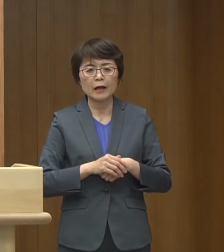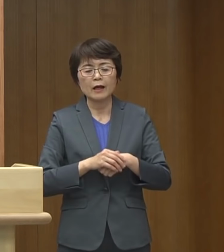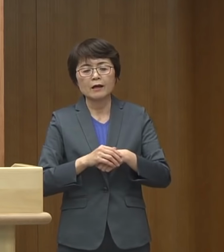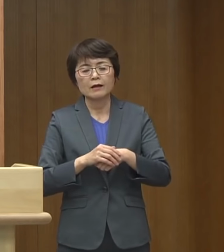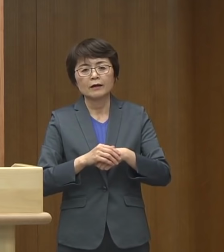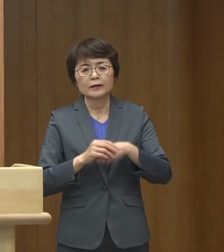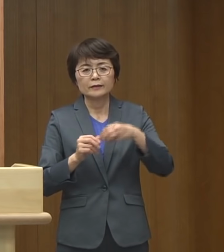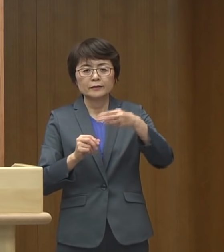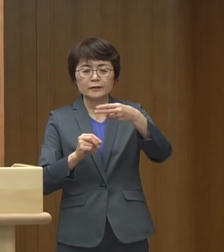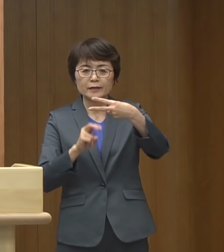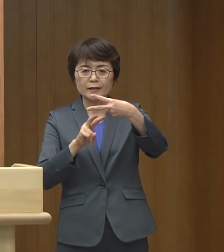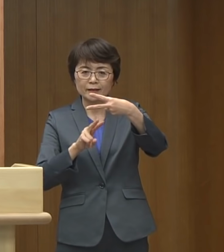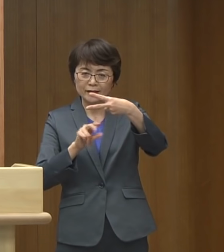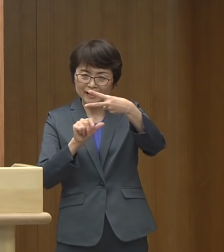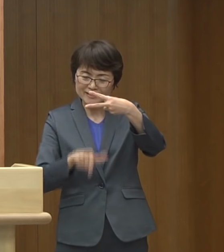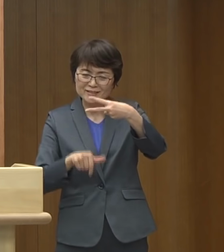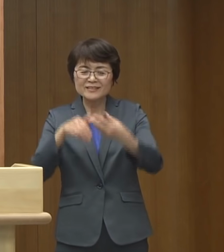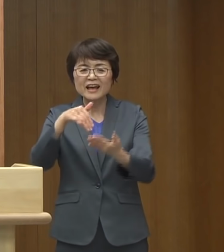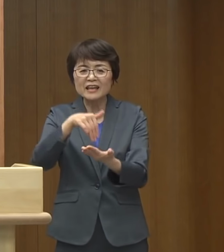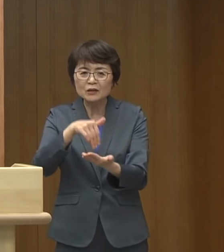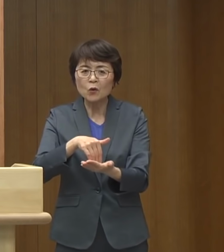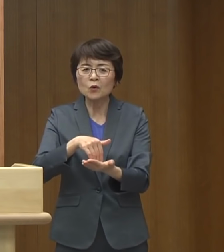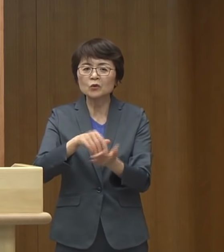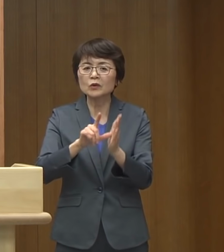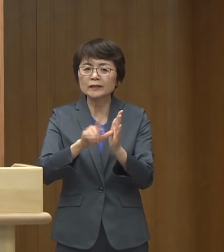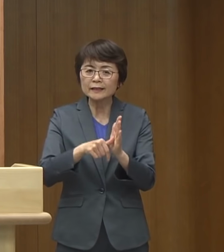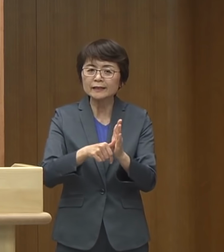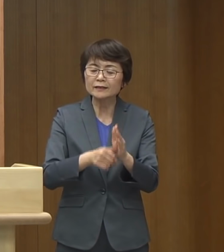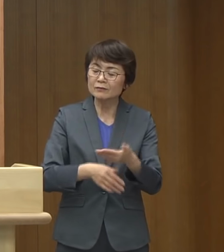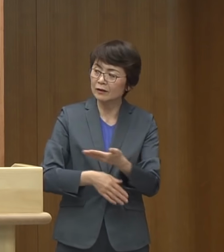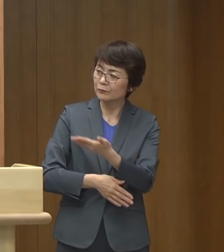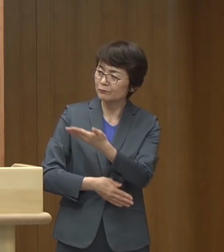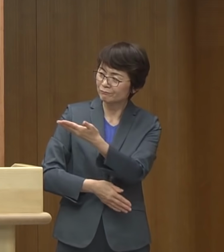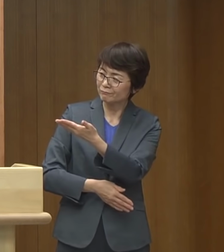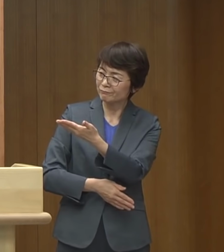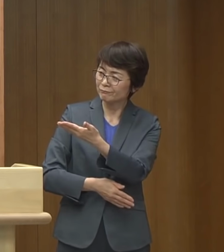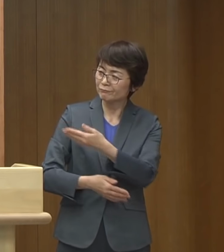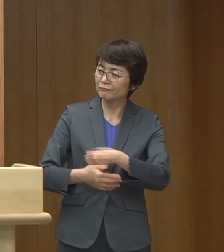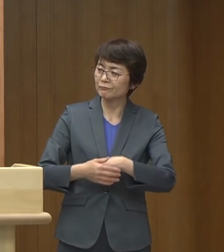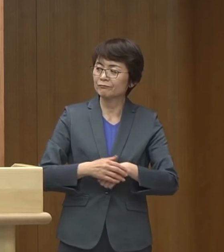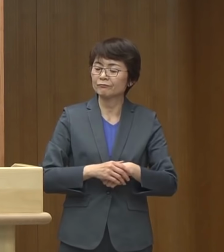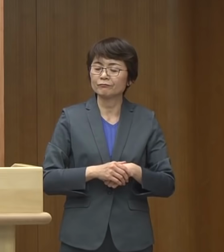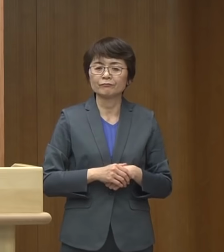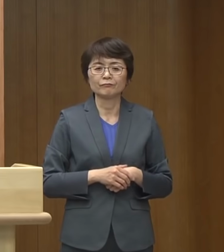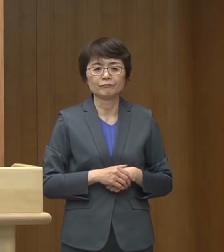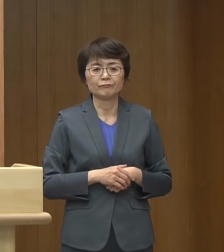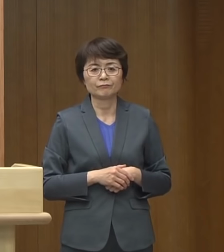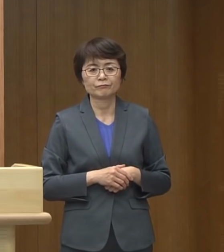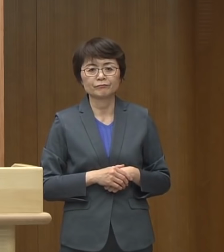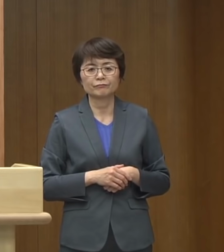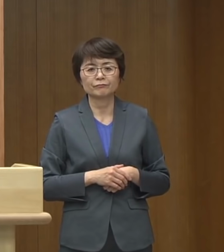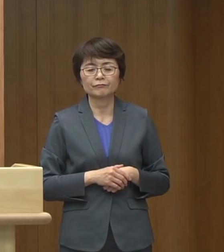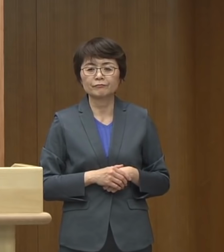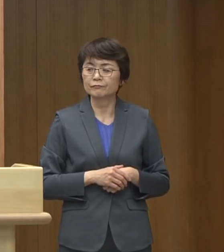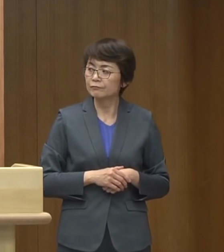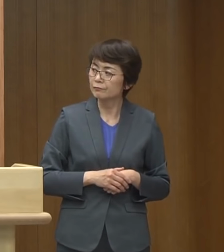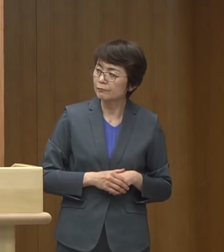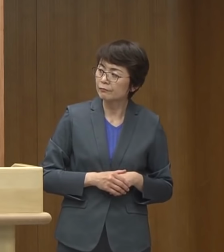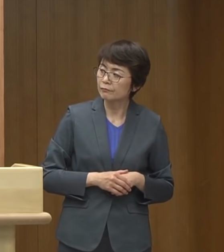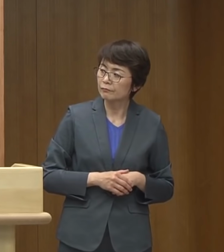点ではですね、こちらにありますけども、この、まあ、ここです